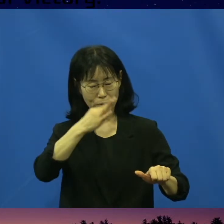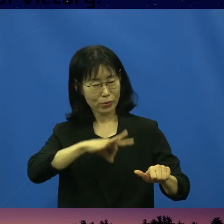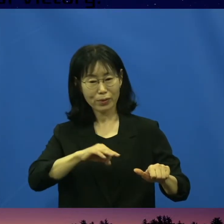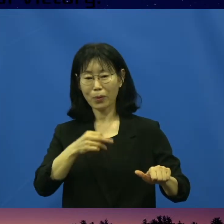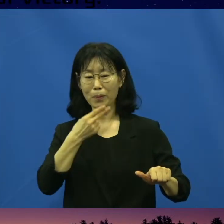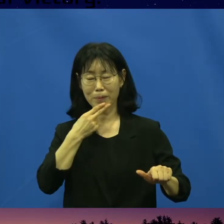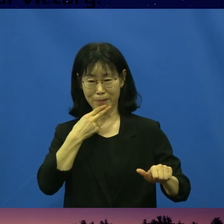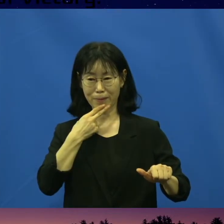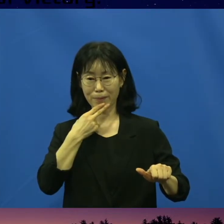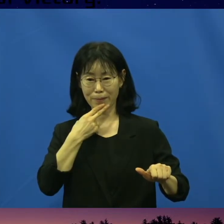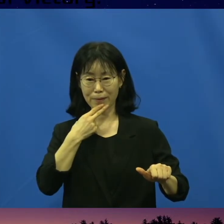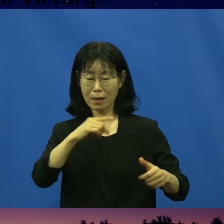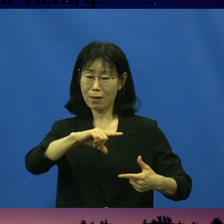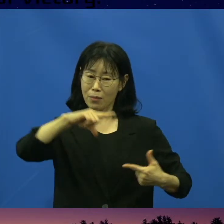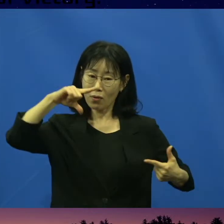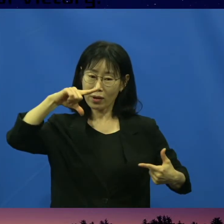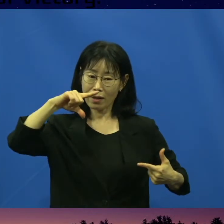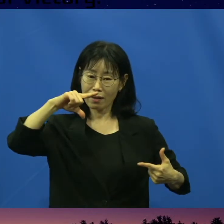무슨 의미가 있겠어요?